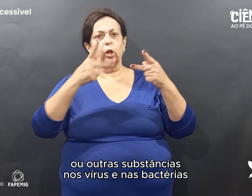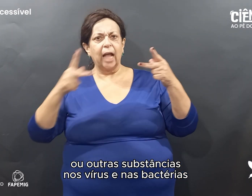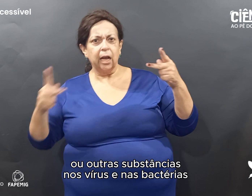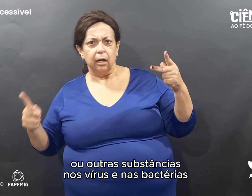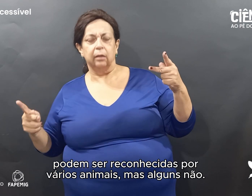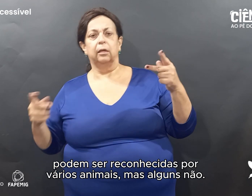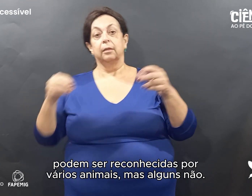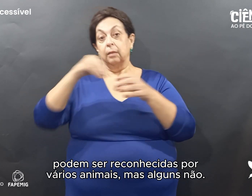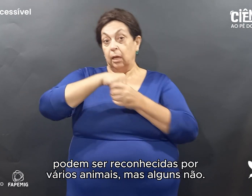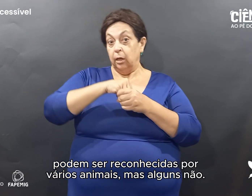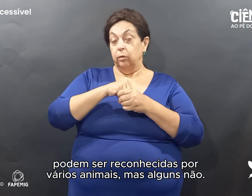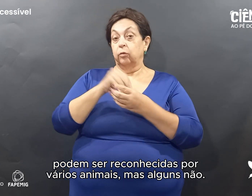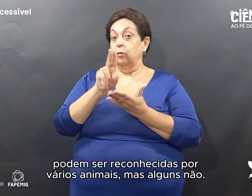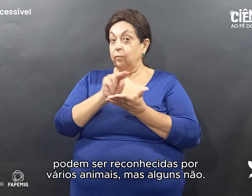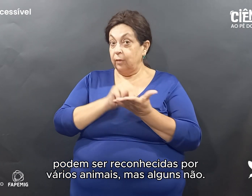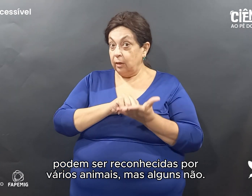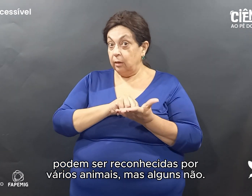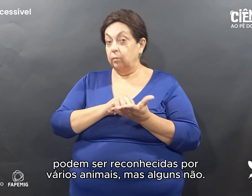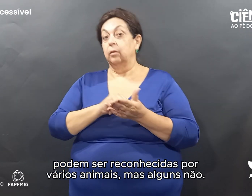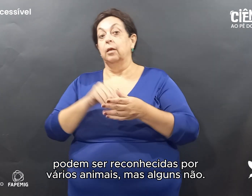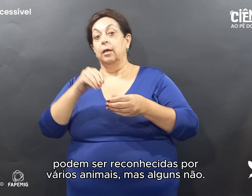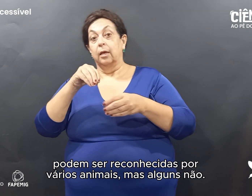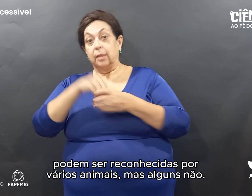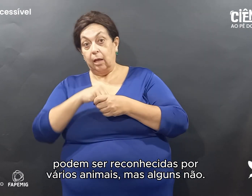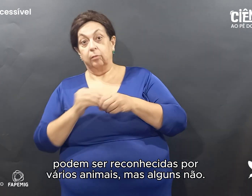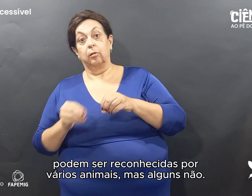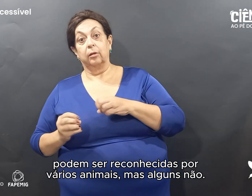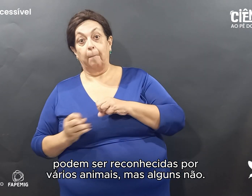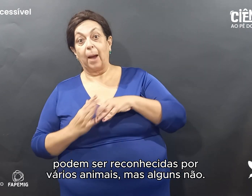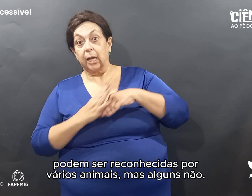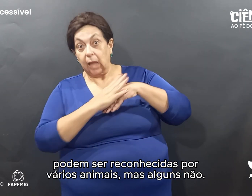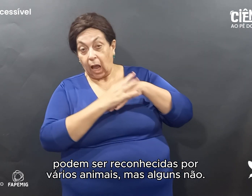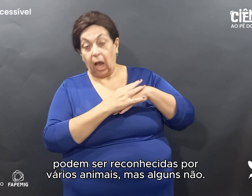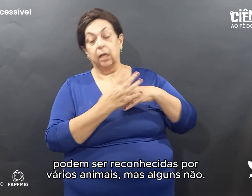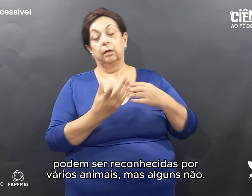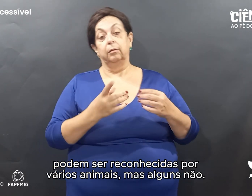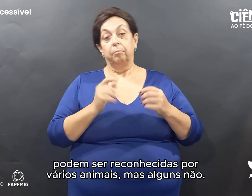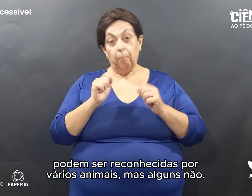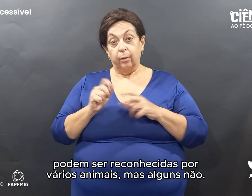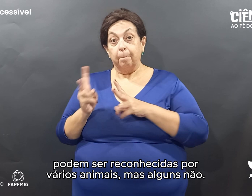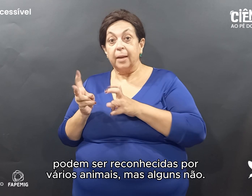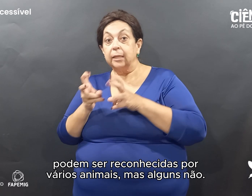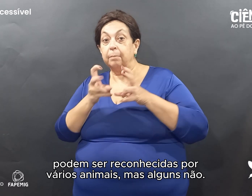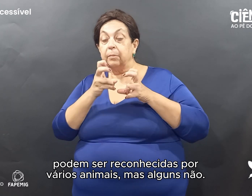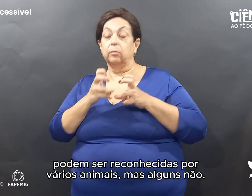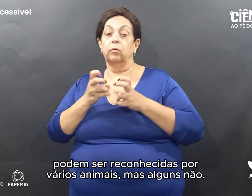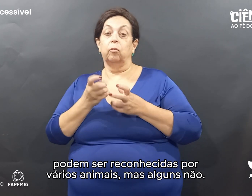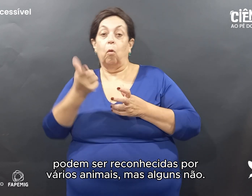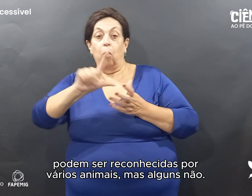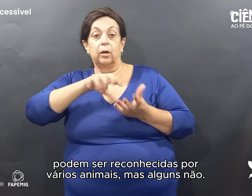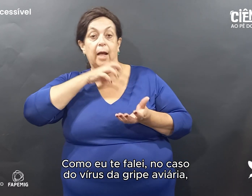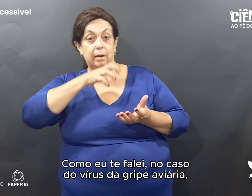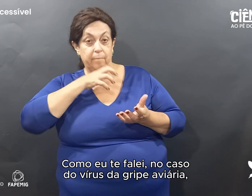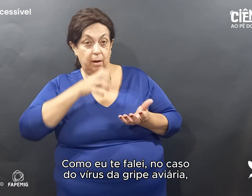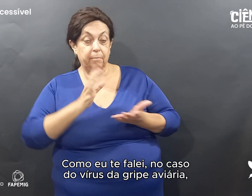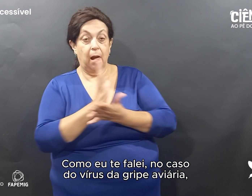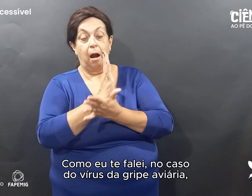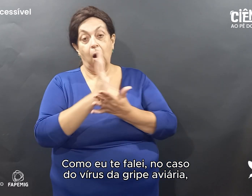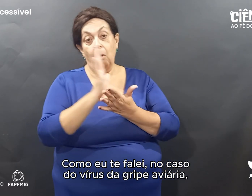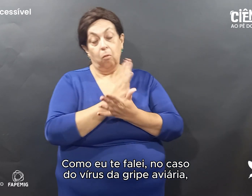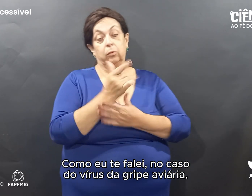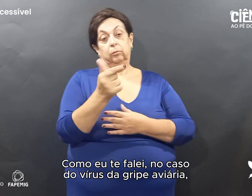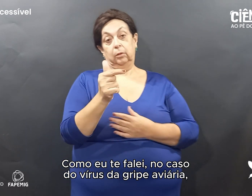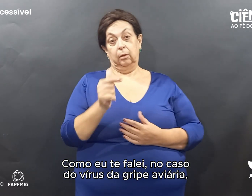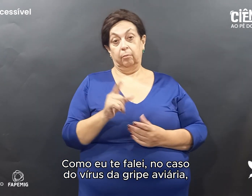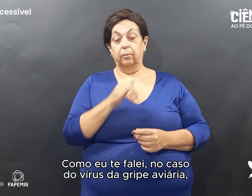e nas bactérias, elas podem ser reconhecidas por vários animais, né? Mas alguns não. Como eu te falei,